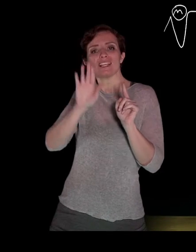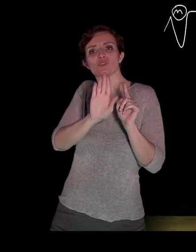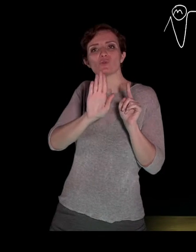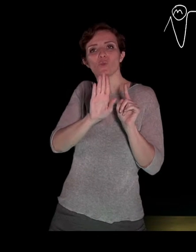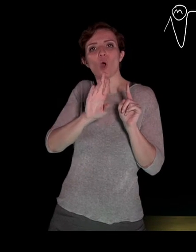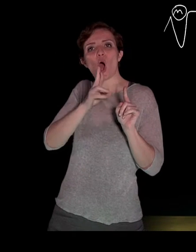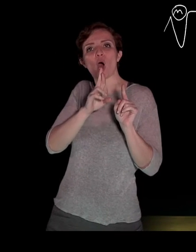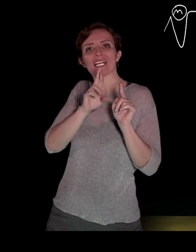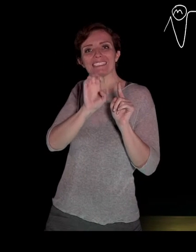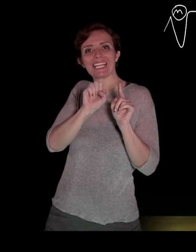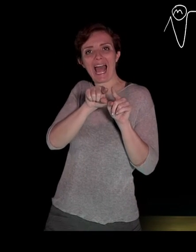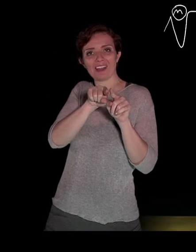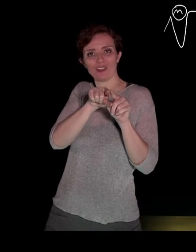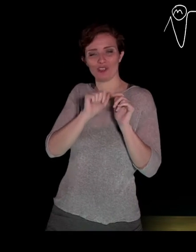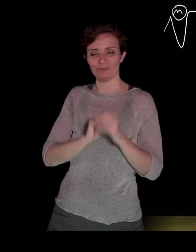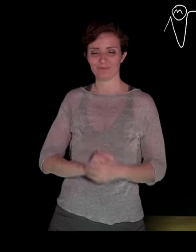radicando